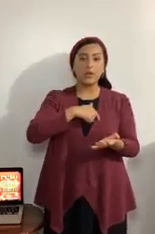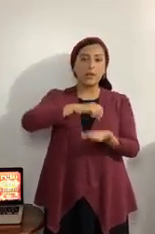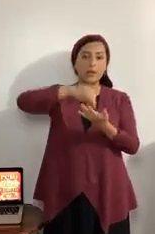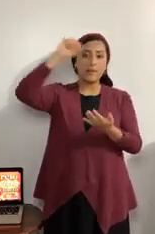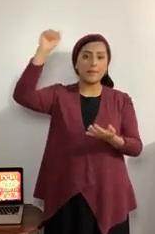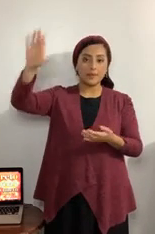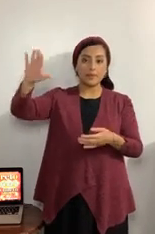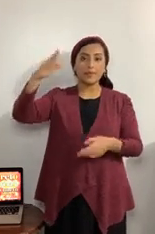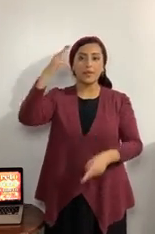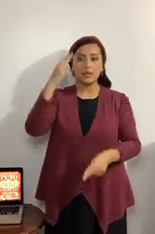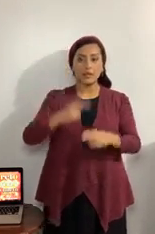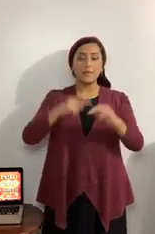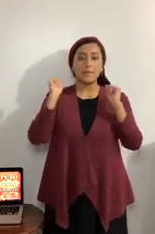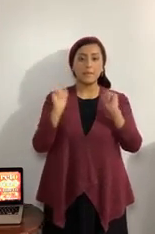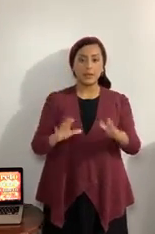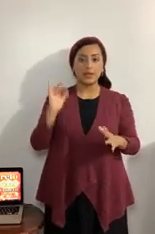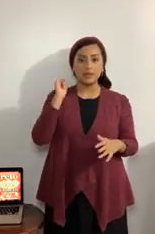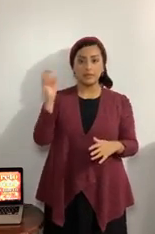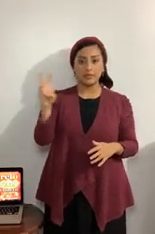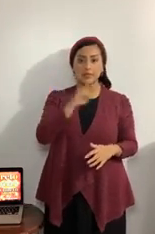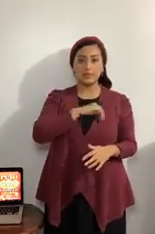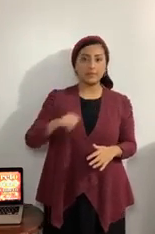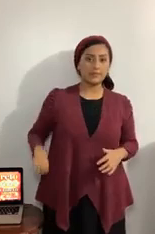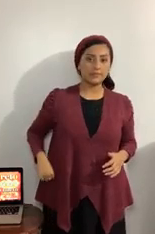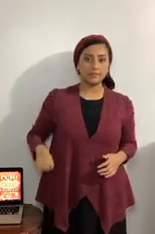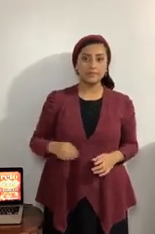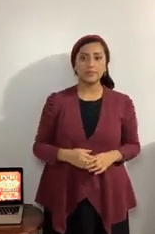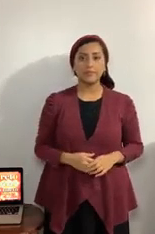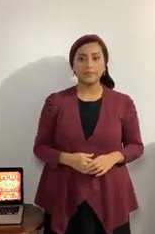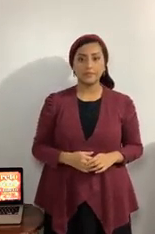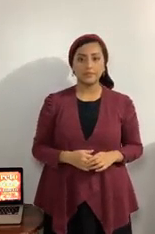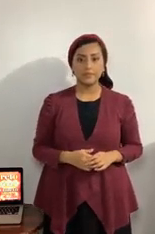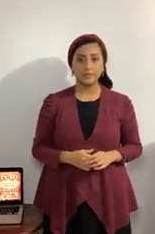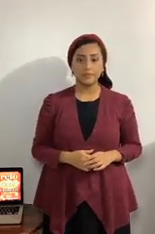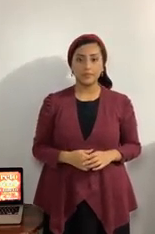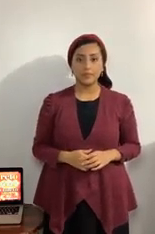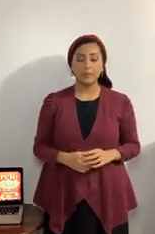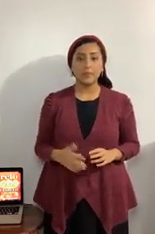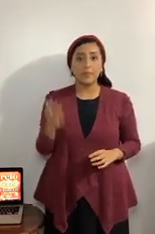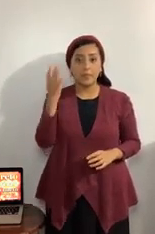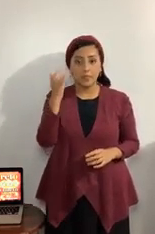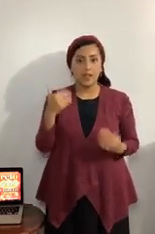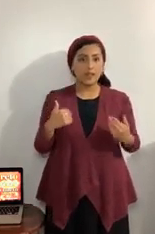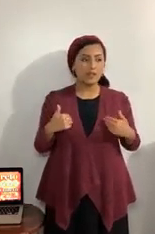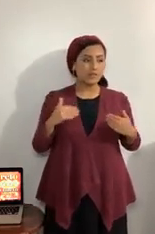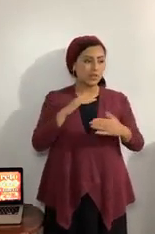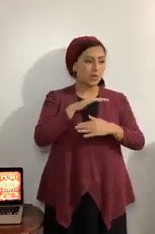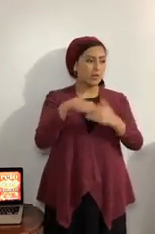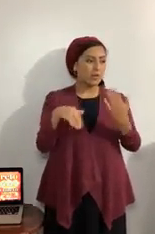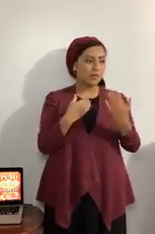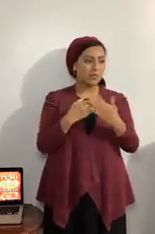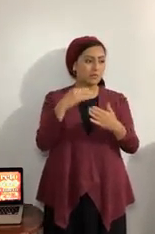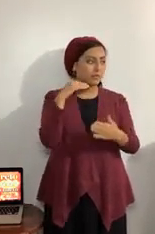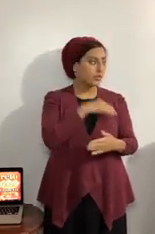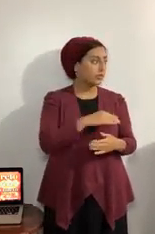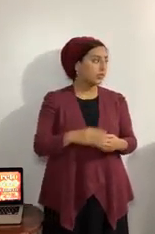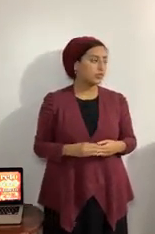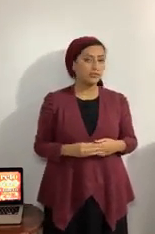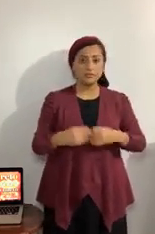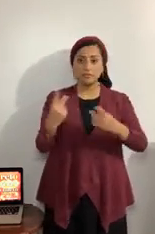fuera en el nombre bendito de Yahshua Mashiach. Por eso hay todo ese paganismo, y eso hace el cristianismo.